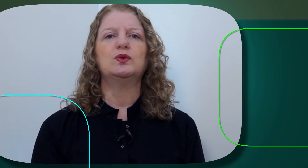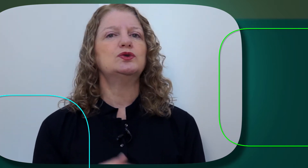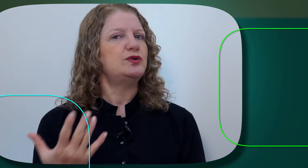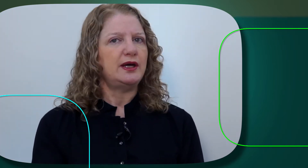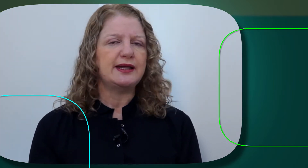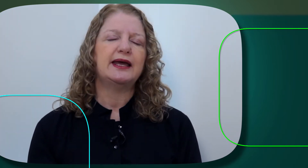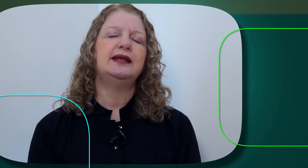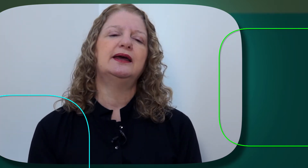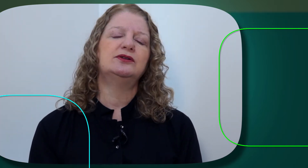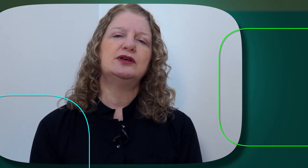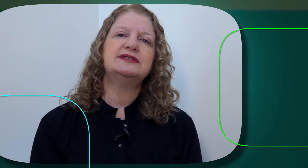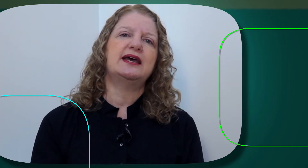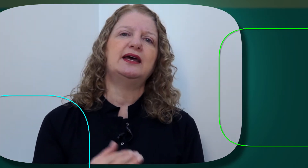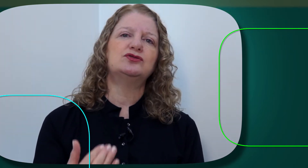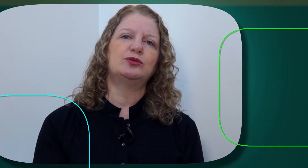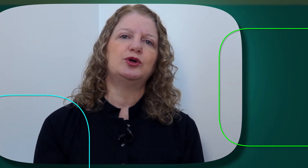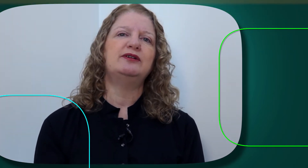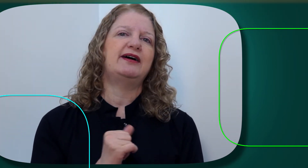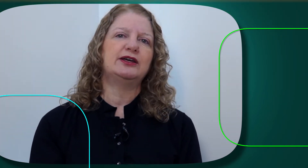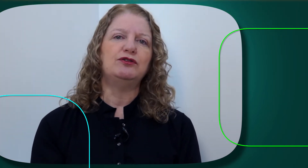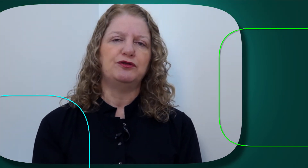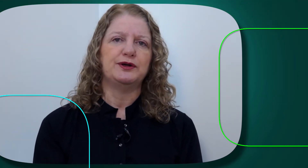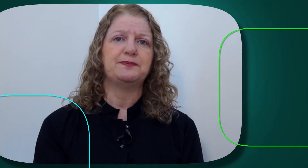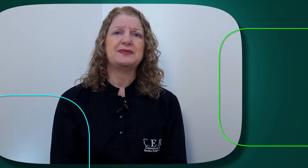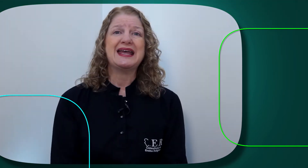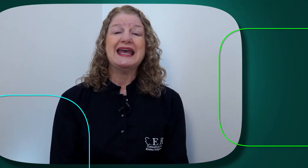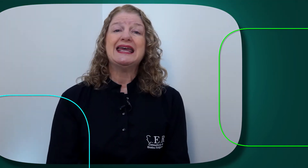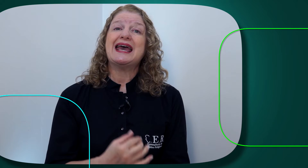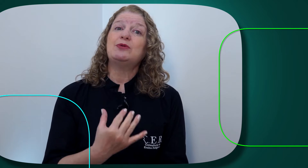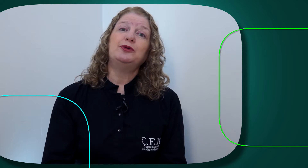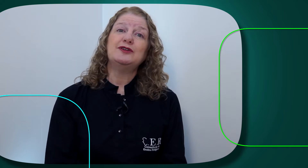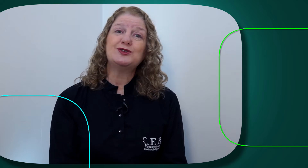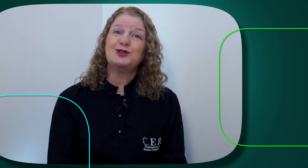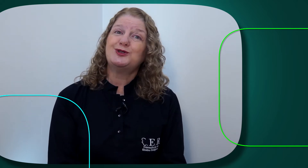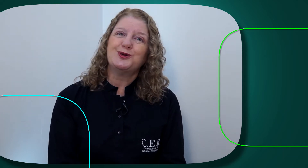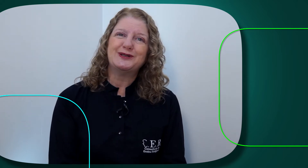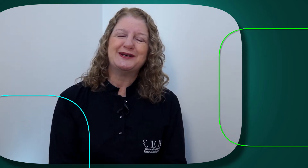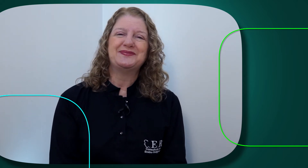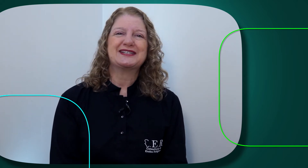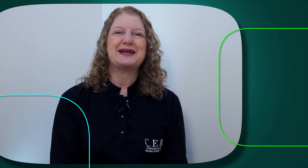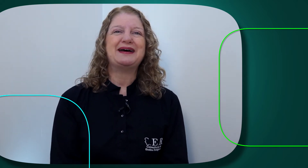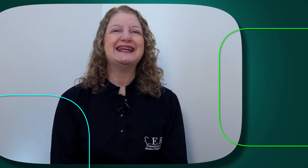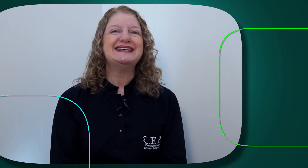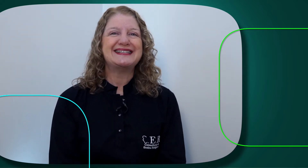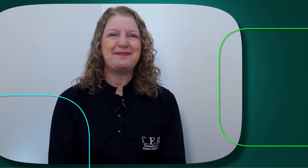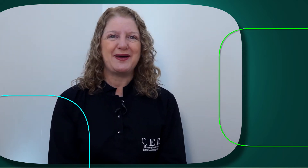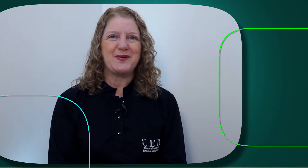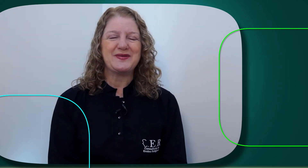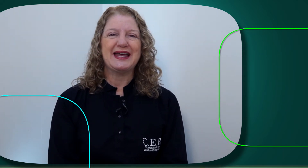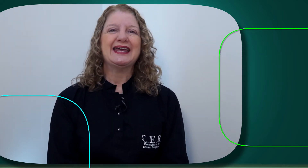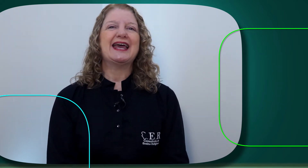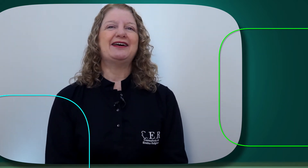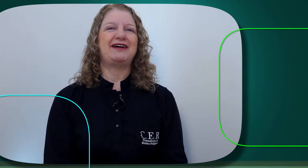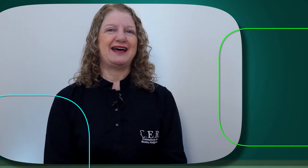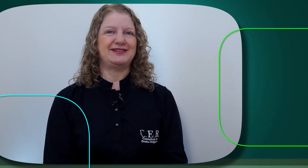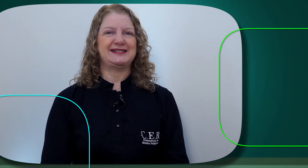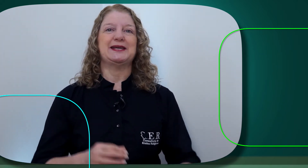curso. E naquele ano deu certo, sobrou uma vaga e eu fui. E era uma professora surda, chamada Isabel, e ela falava assim.